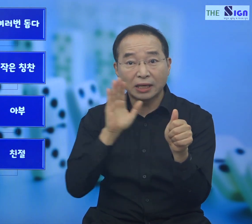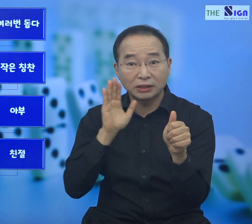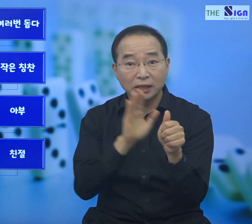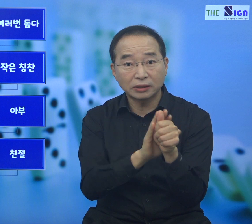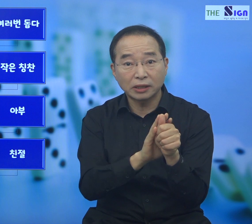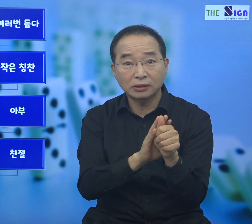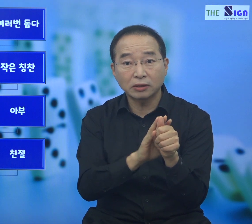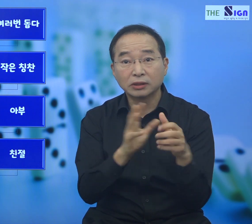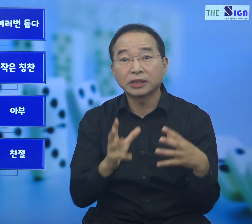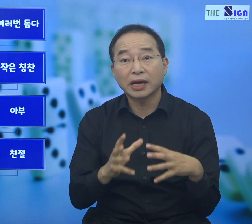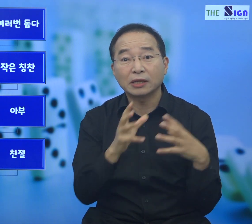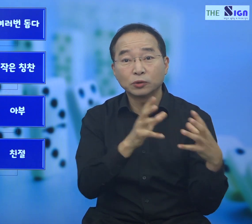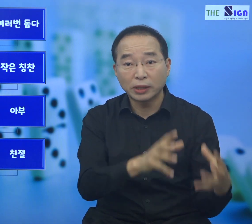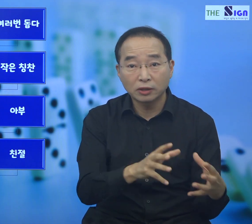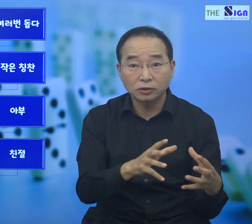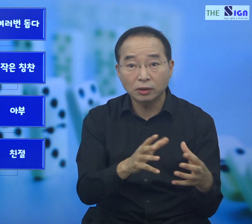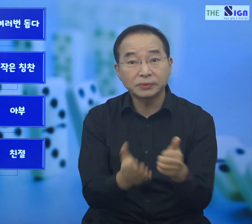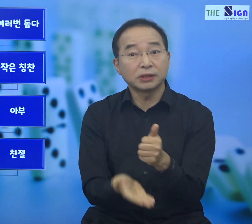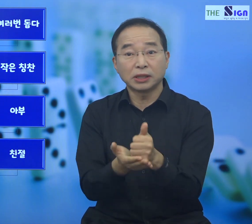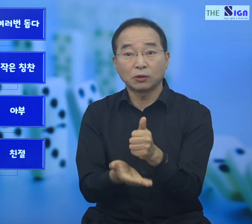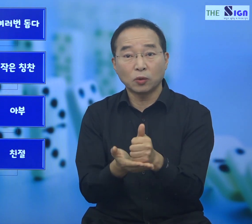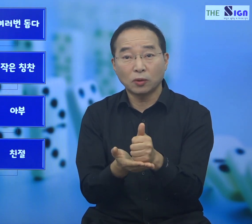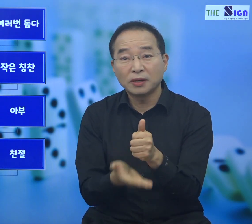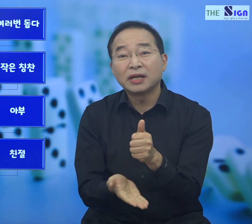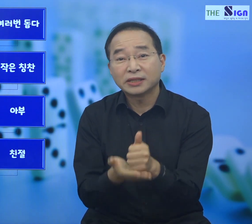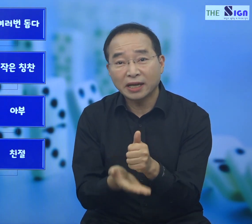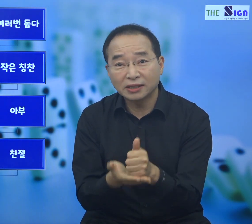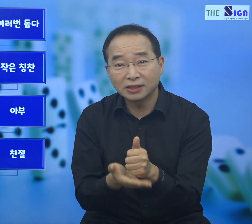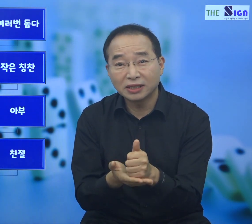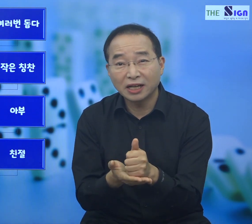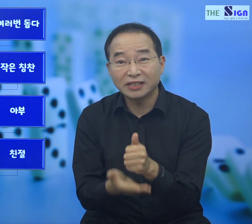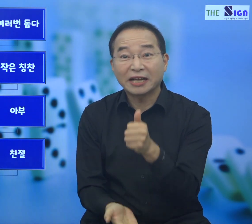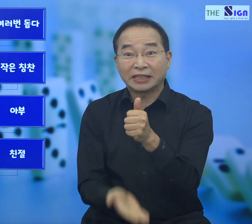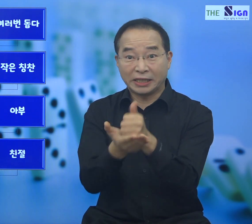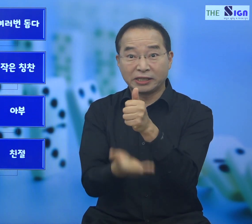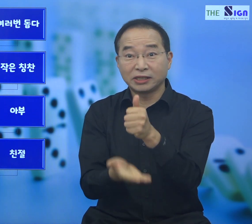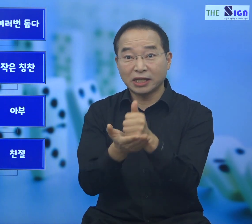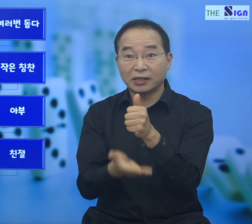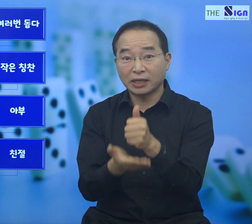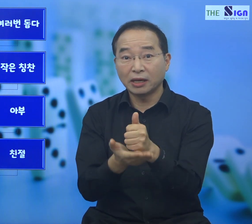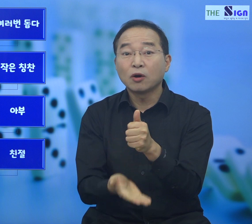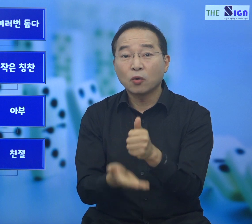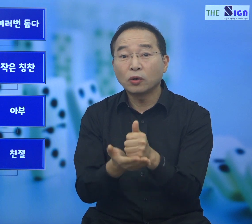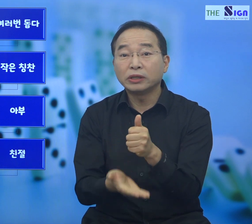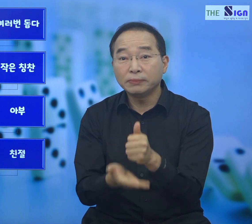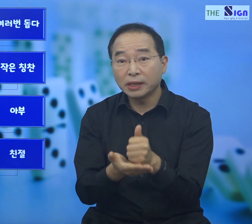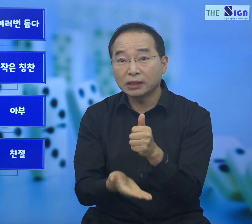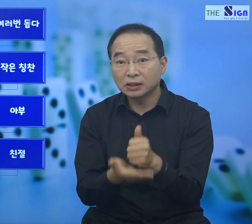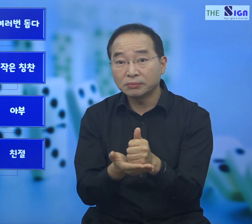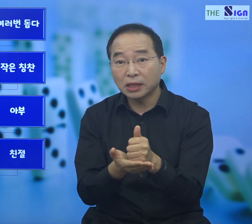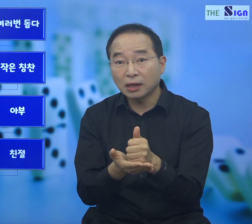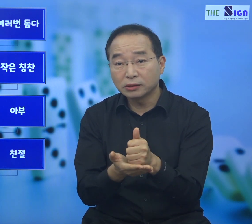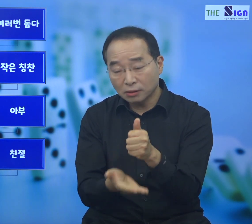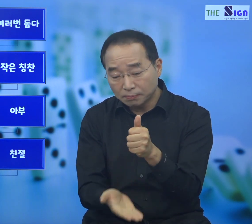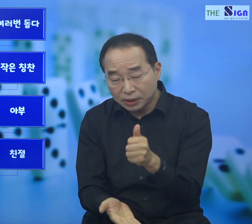하느냐에 따라서 그게 강조되는 것처럼 칭찬도 작게 칭찬하냐 크게 칭찬하냐 그 의미가 있습니다. 그래서